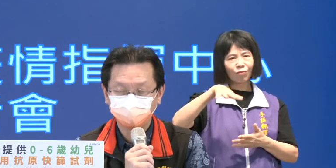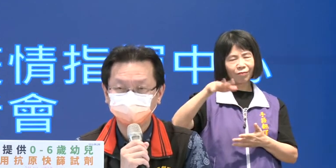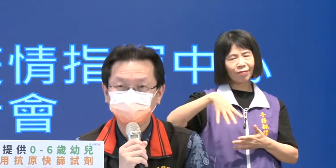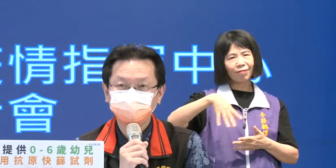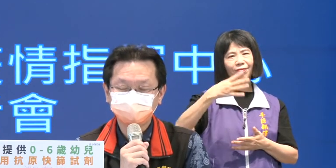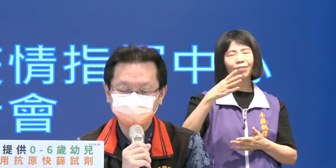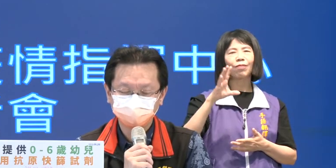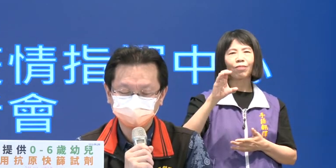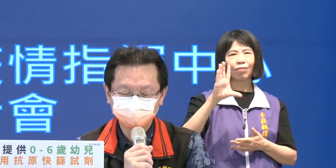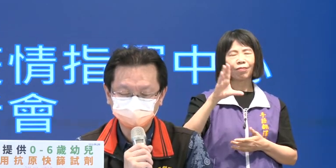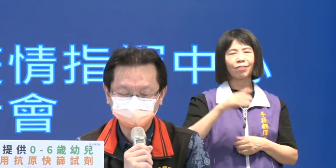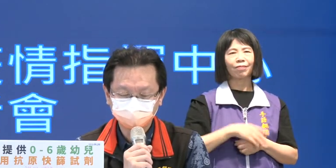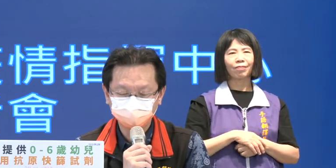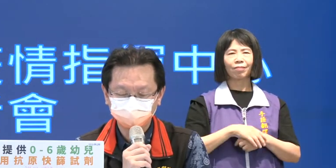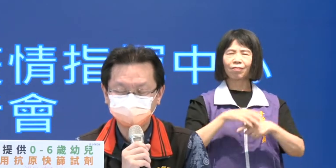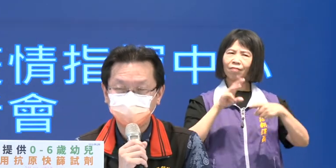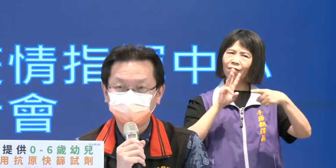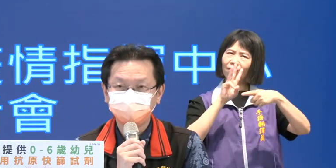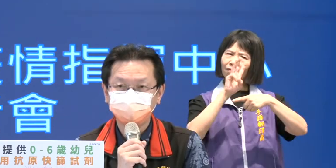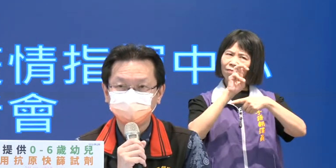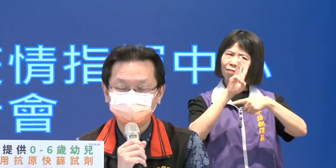5499份哈，占了